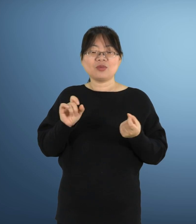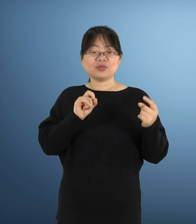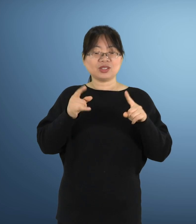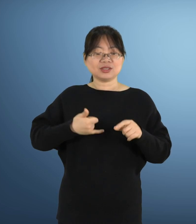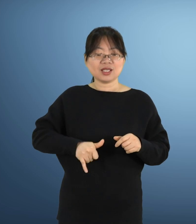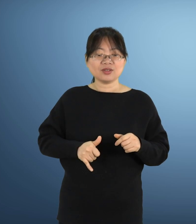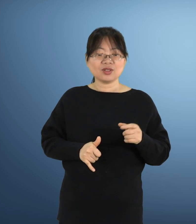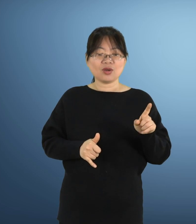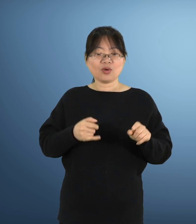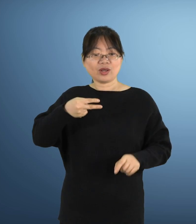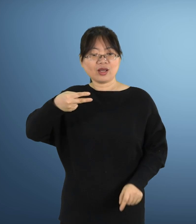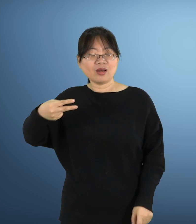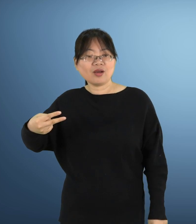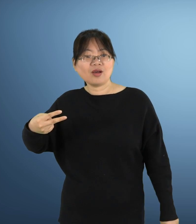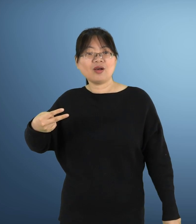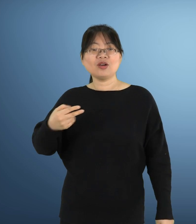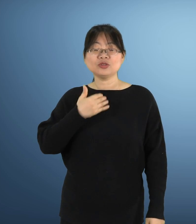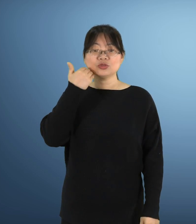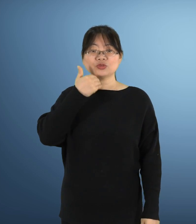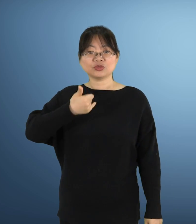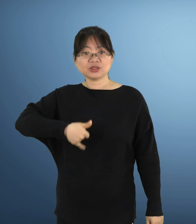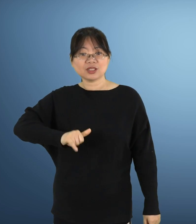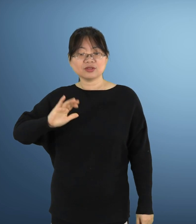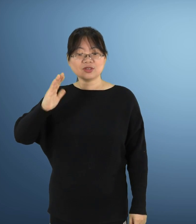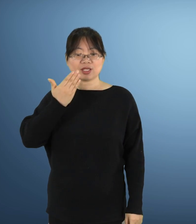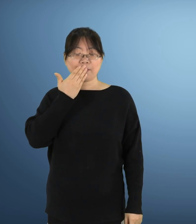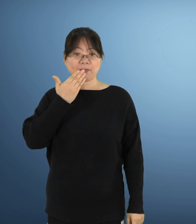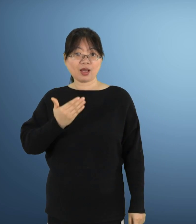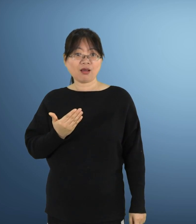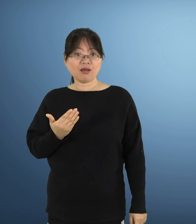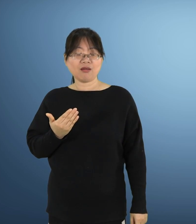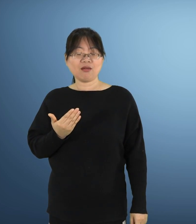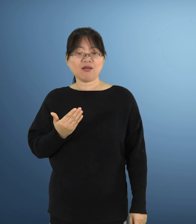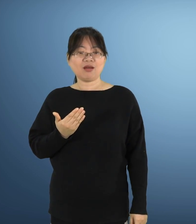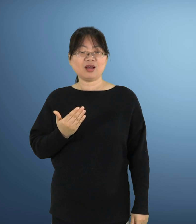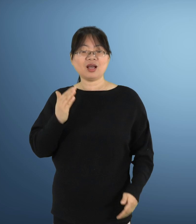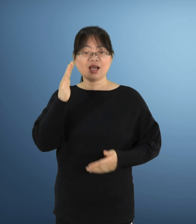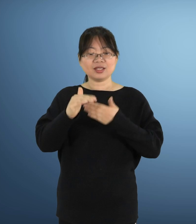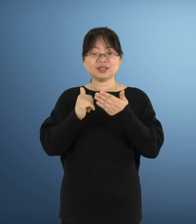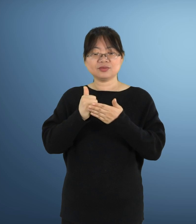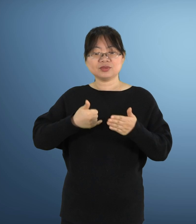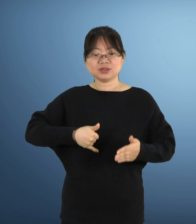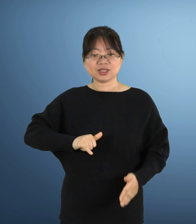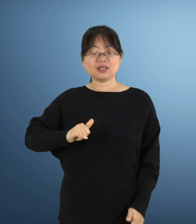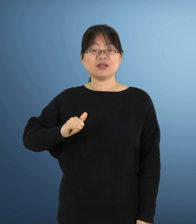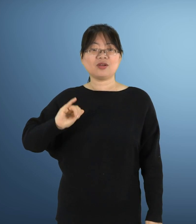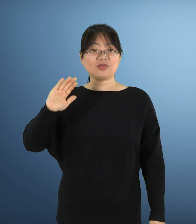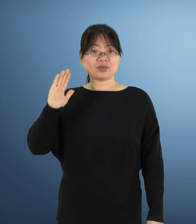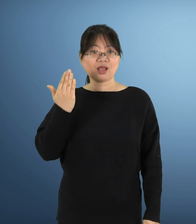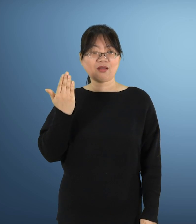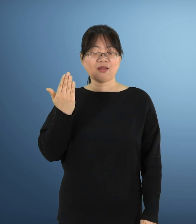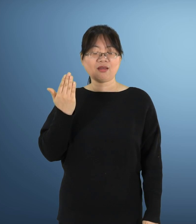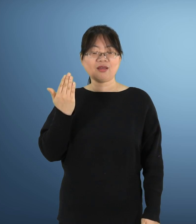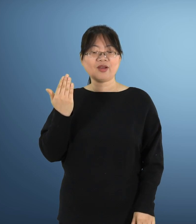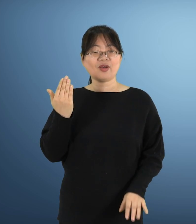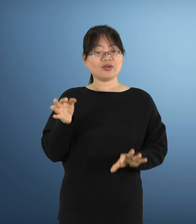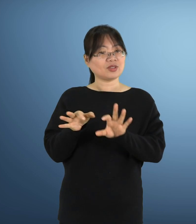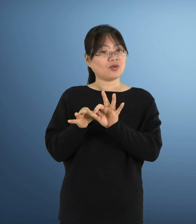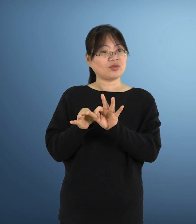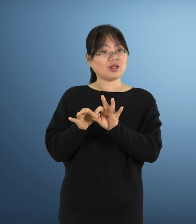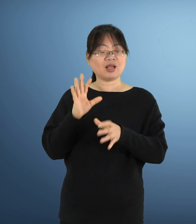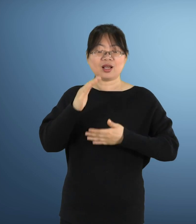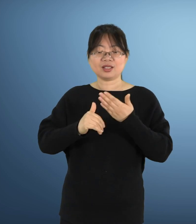부활의 자녀는 이퀄 곧 누구의 자녀가 된다는 말이 되죠. 하나님의 자녀이라는 공식이 됩니다. 그러면